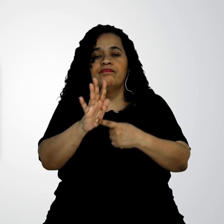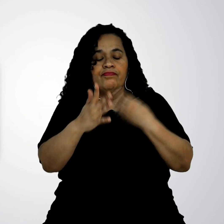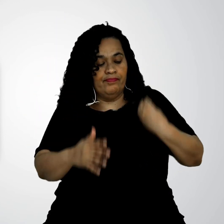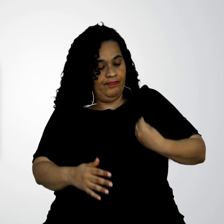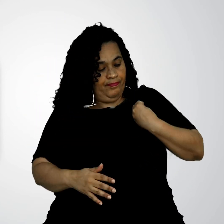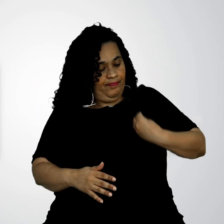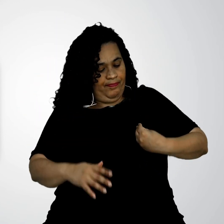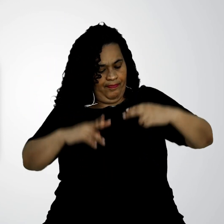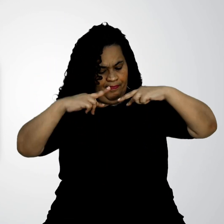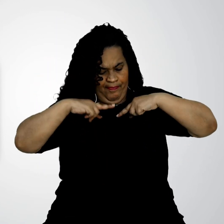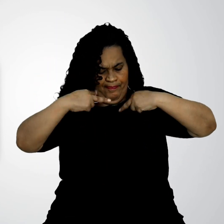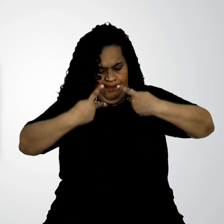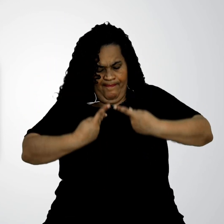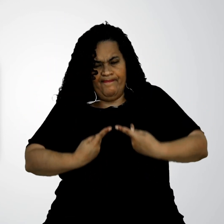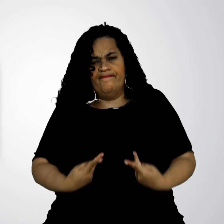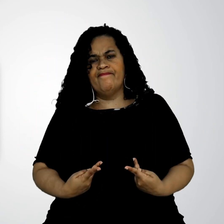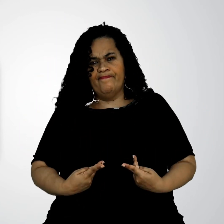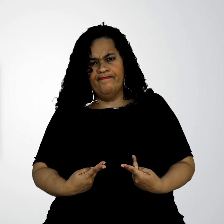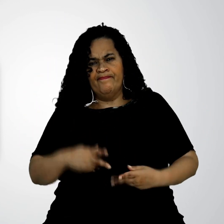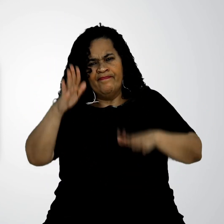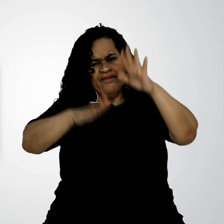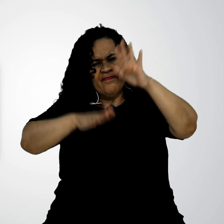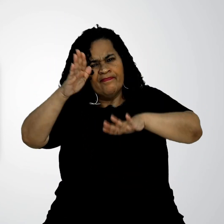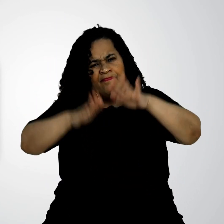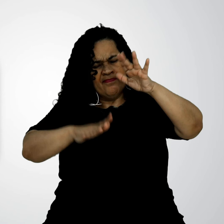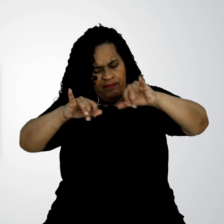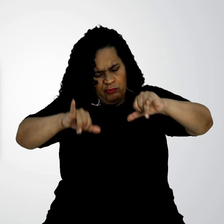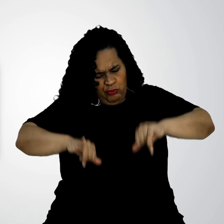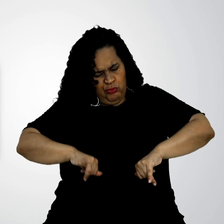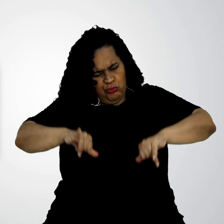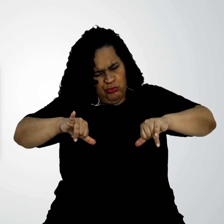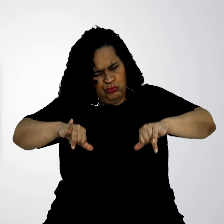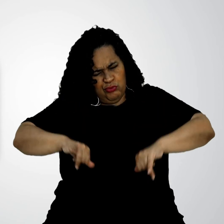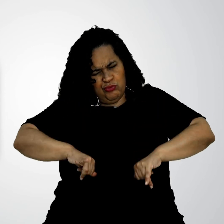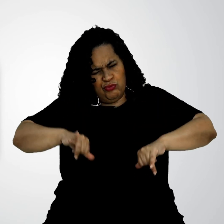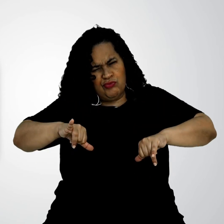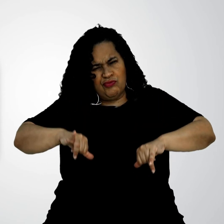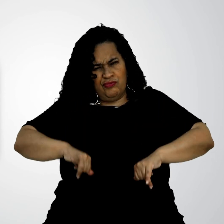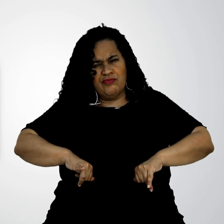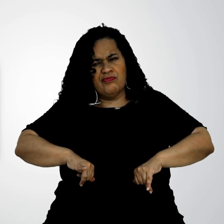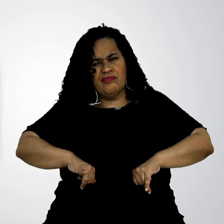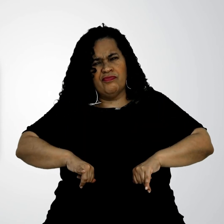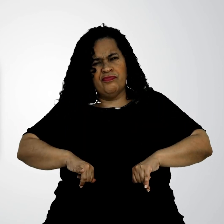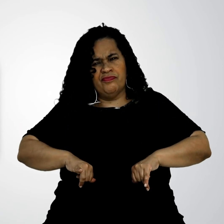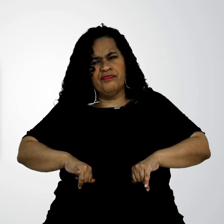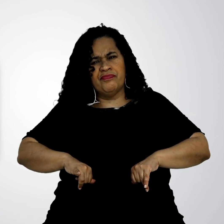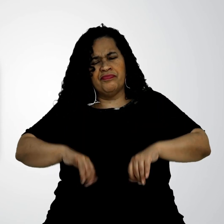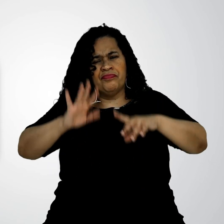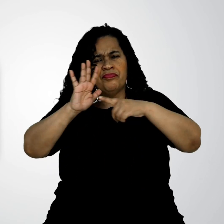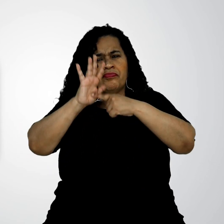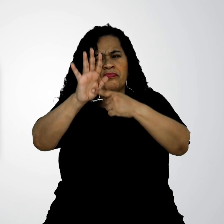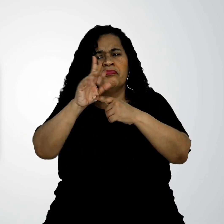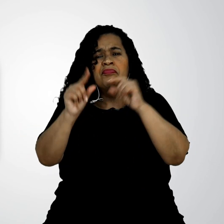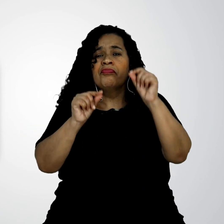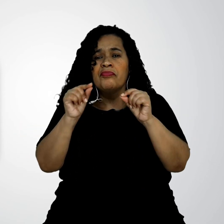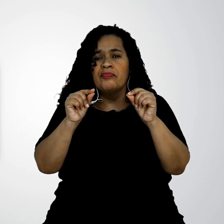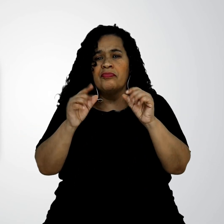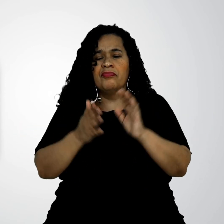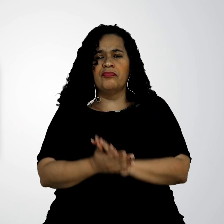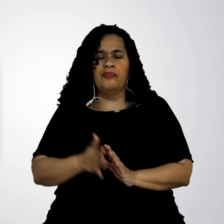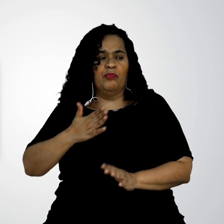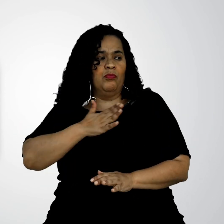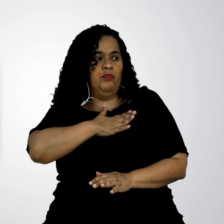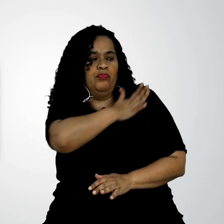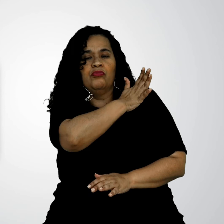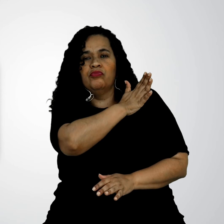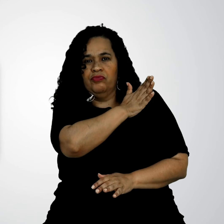todo sofrimento que é trazido à vida humana vem quando a gente quebra os paradigmas que ele deu. Então não é só uma questão de preconceito, não é